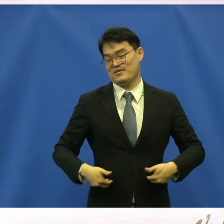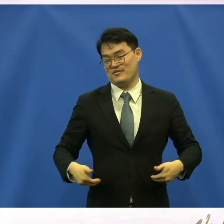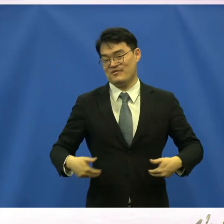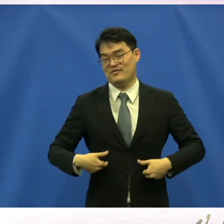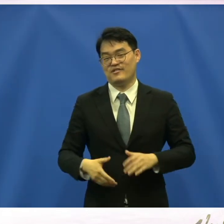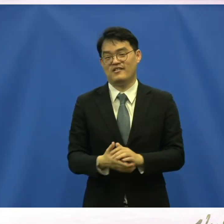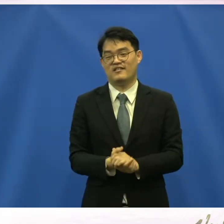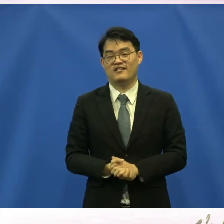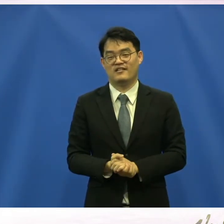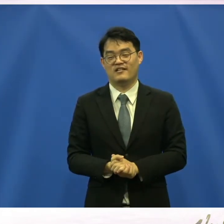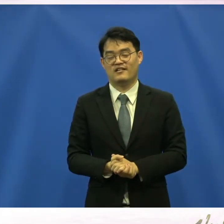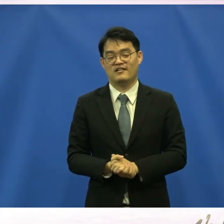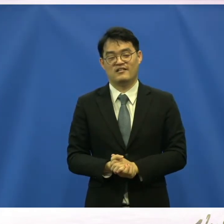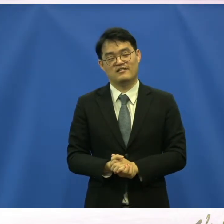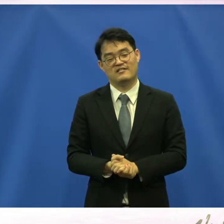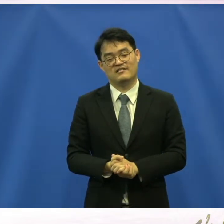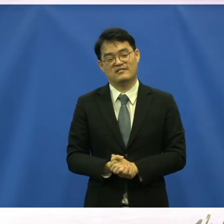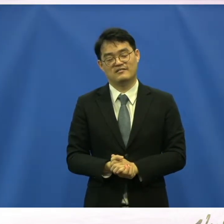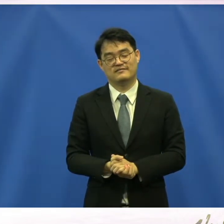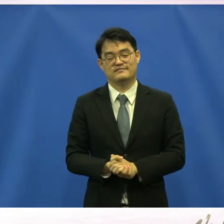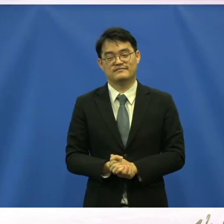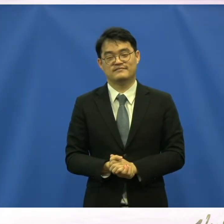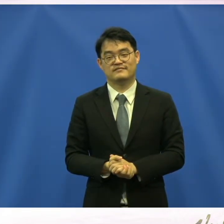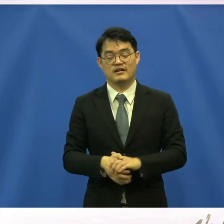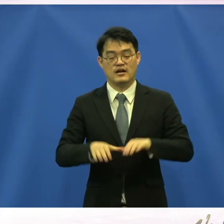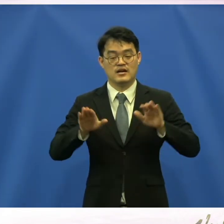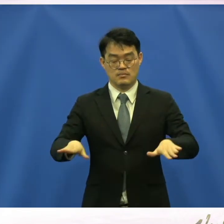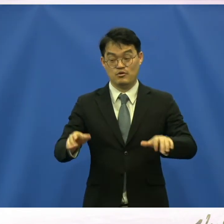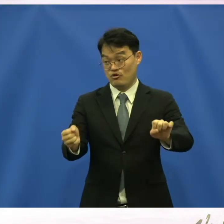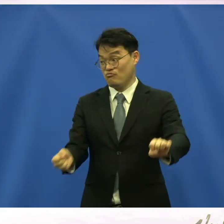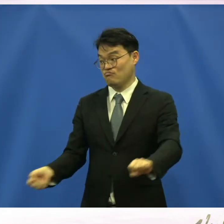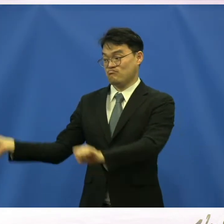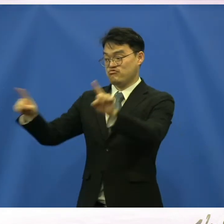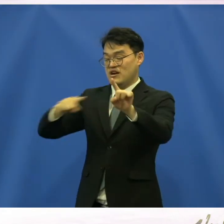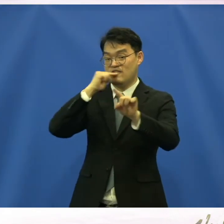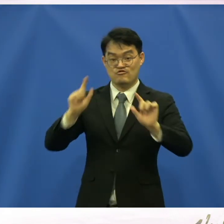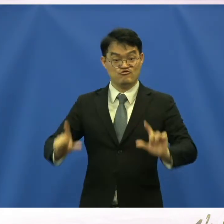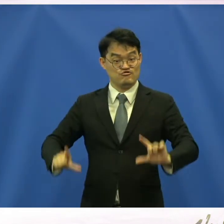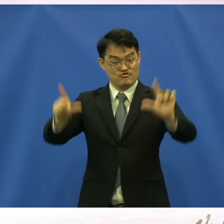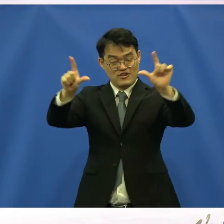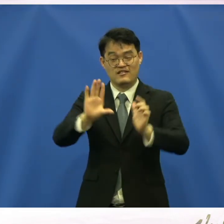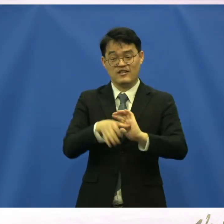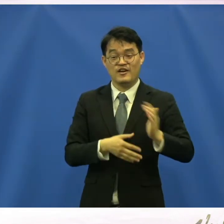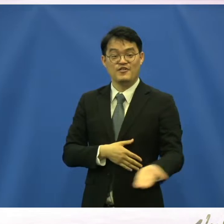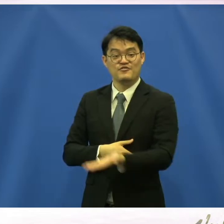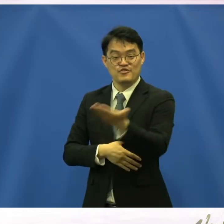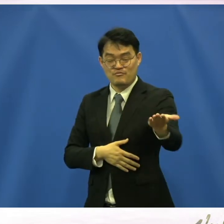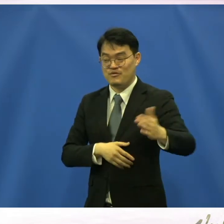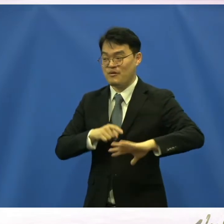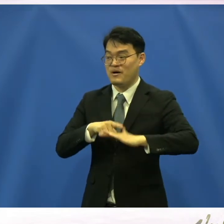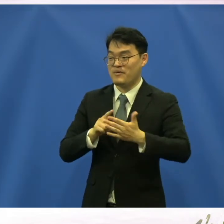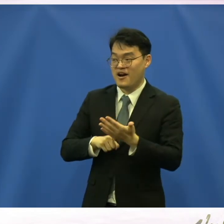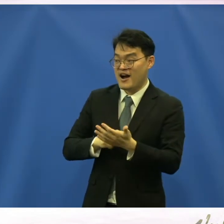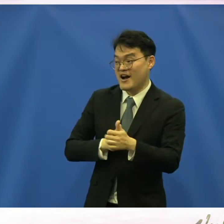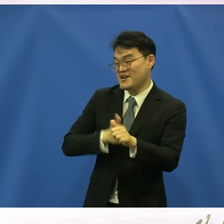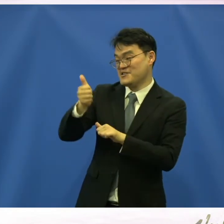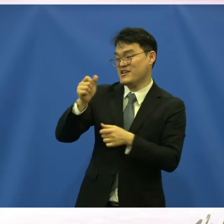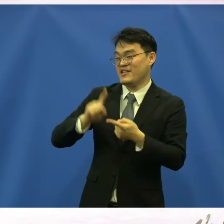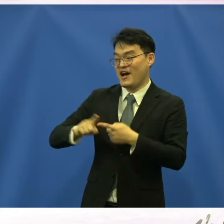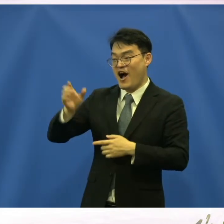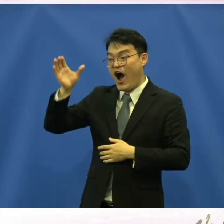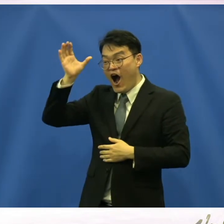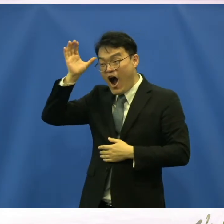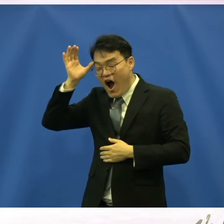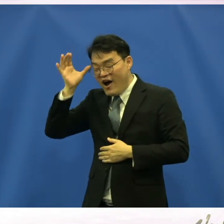이보다 더 큰 기쁨이 없어요. 이번 부활주일이 다가오는데 부활주일에는 막 가슴이 막 심장이 뛰어요. 이보다 더 기쁜